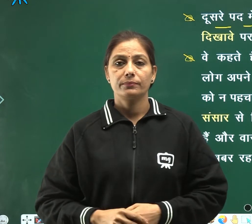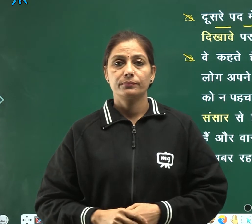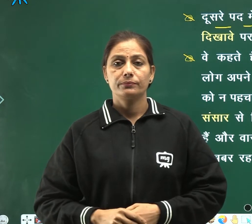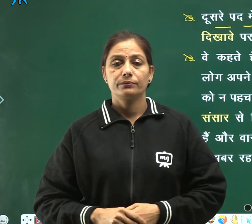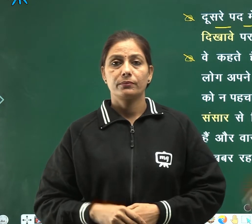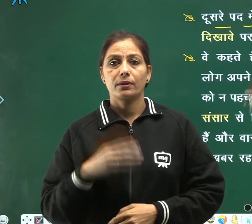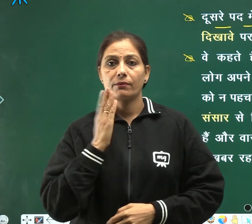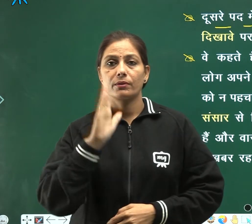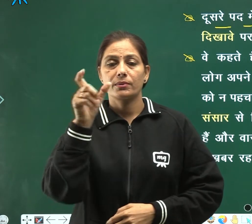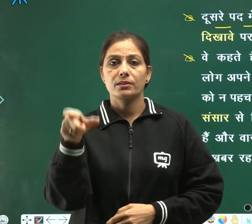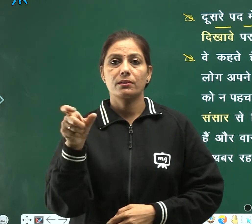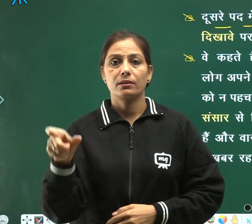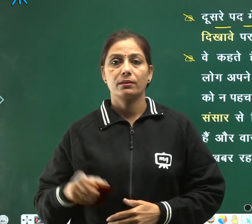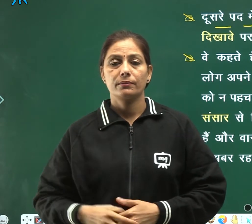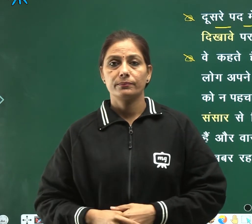कबीर ने